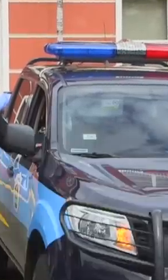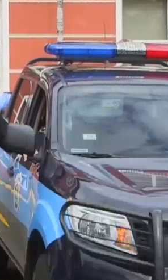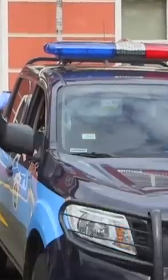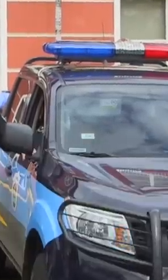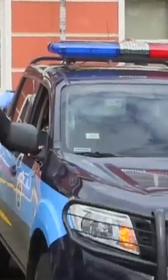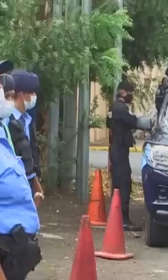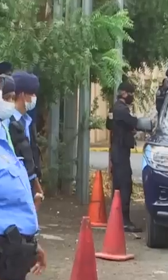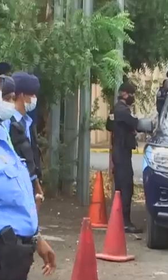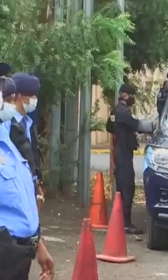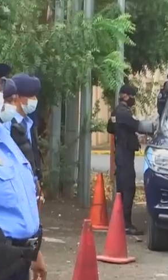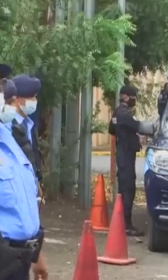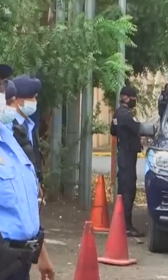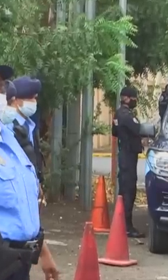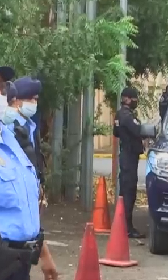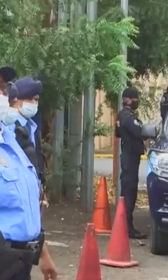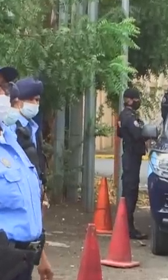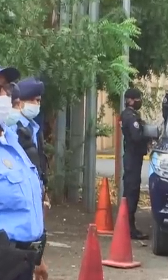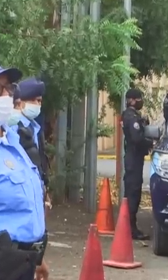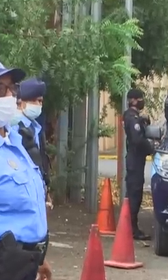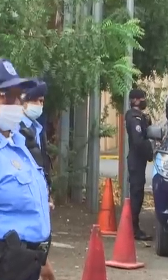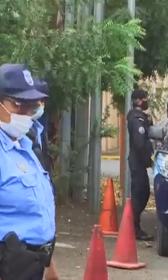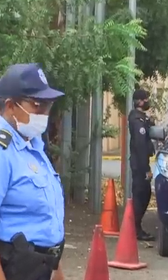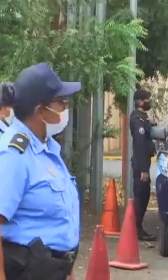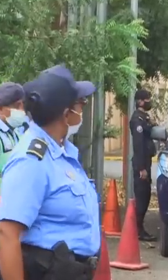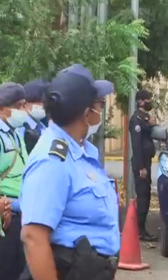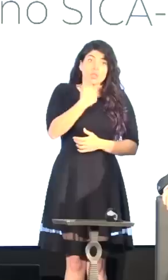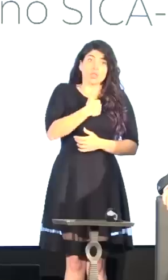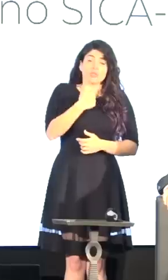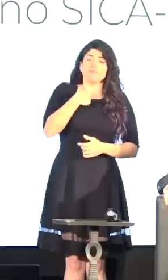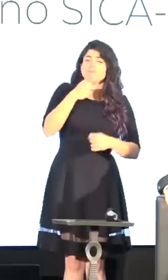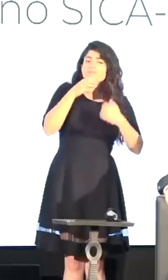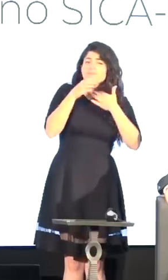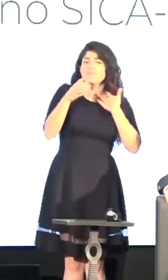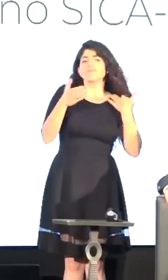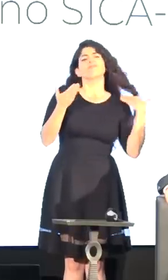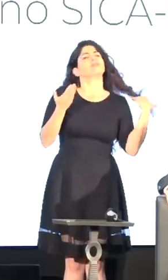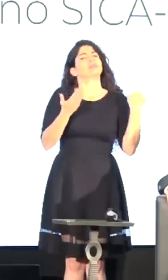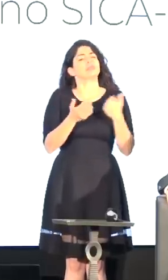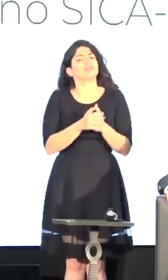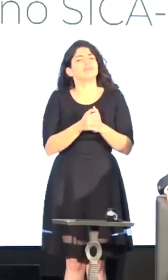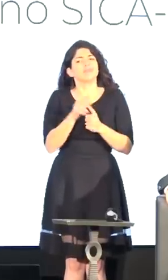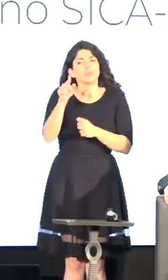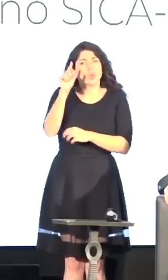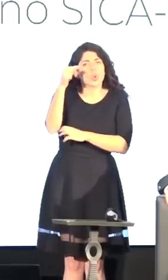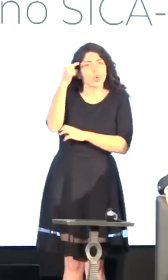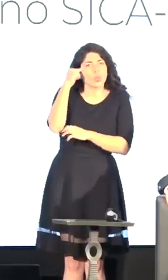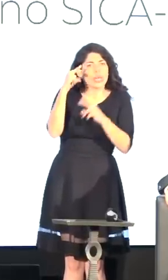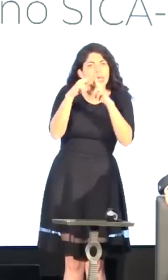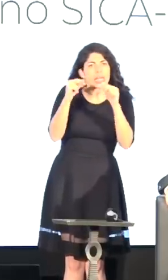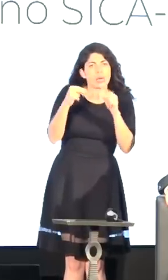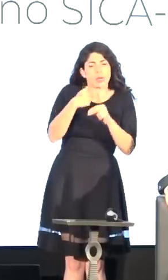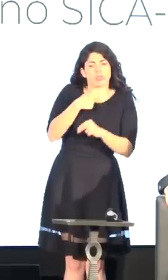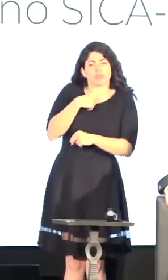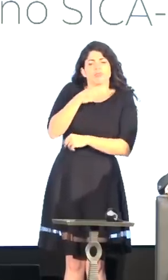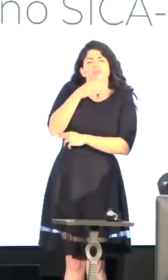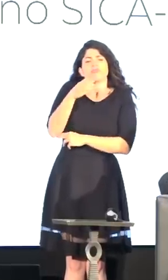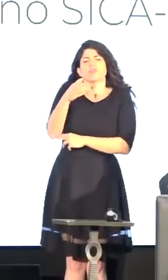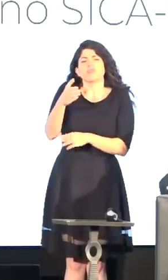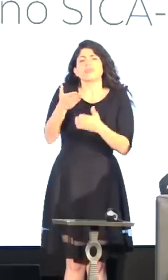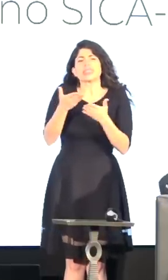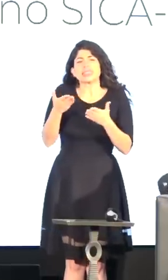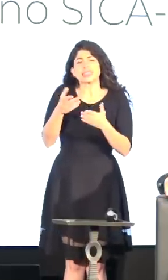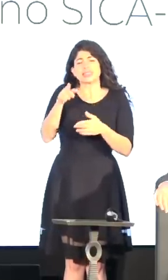junio la liberación de los presos políticos en Nicaragua. La recomendación al gobierno de Nicaragua es que